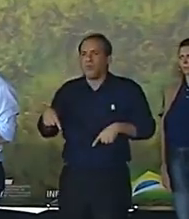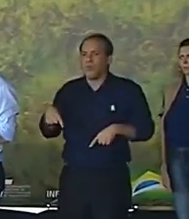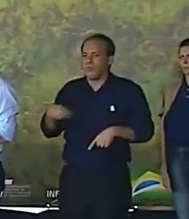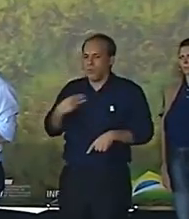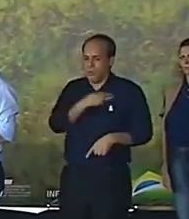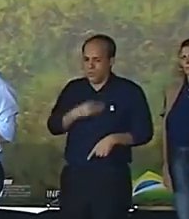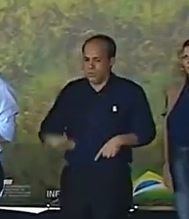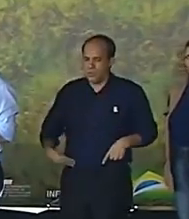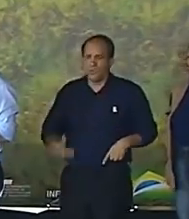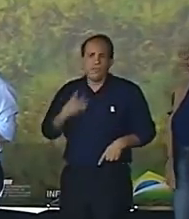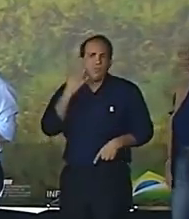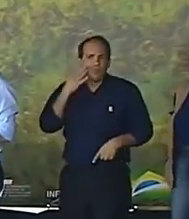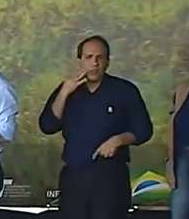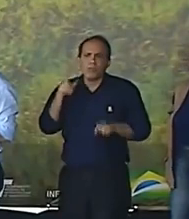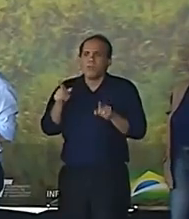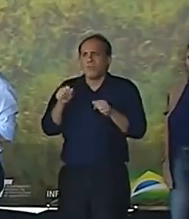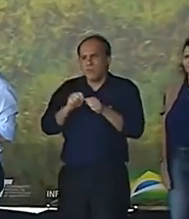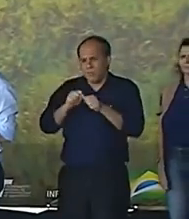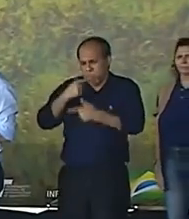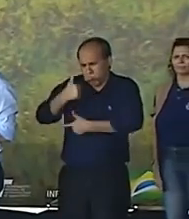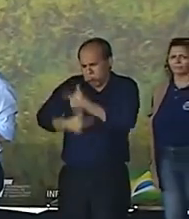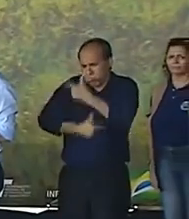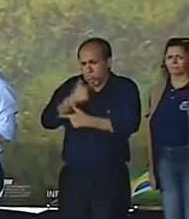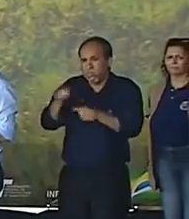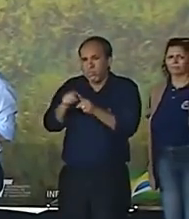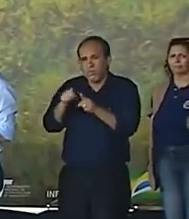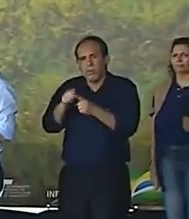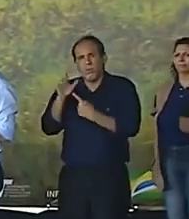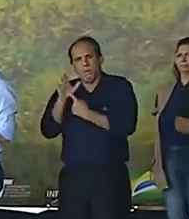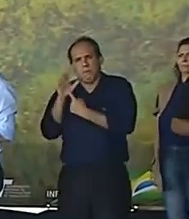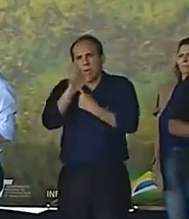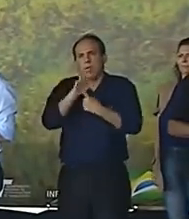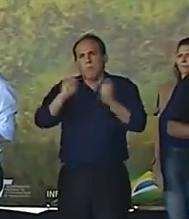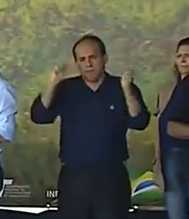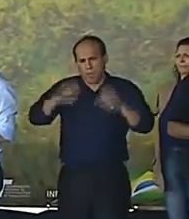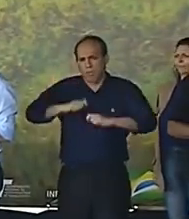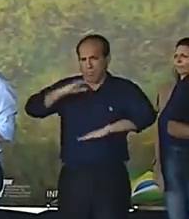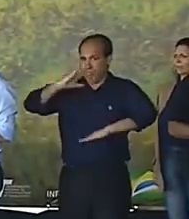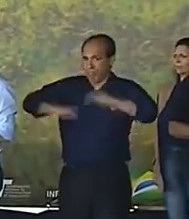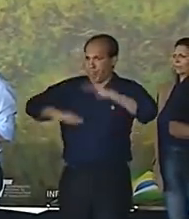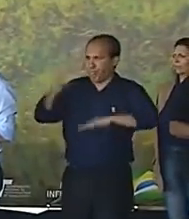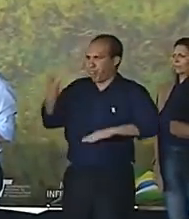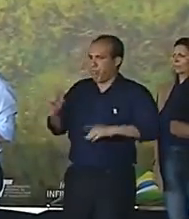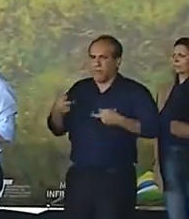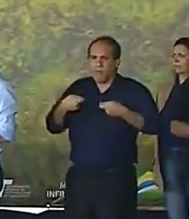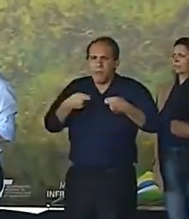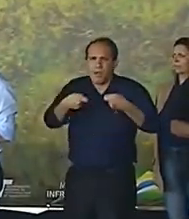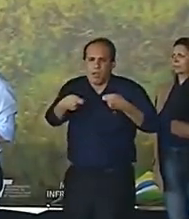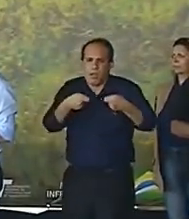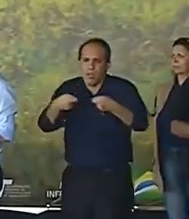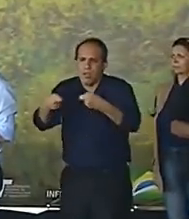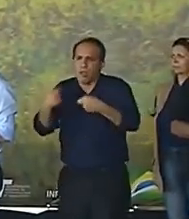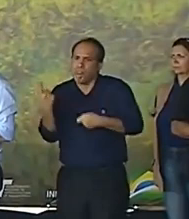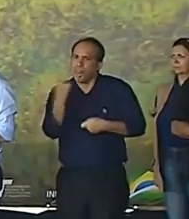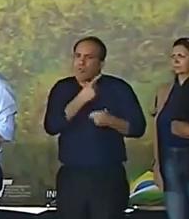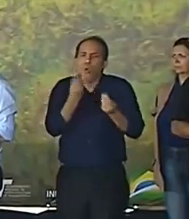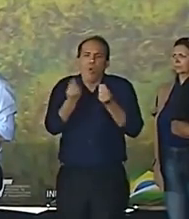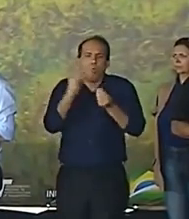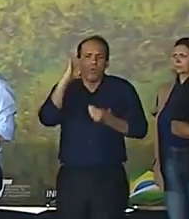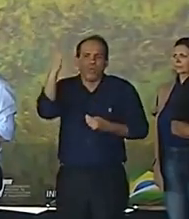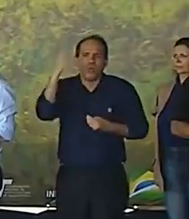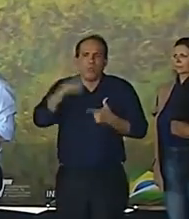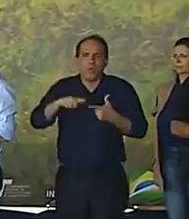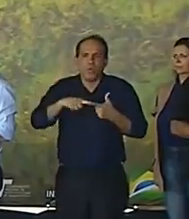ministro Tarcísio, que tem feito e demonstrado uma grande capacidade de articular soluções para a logística